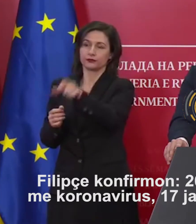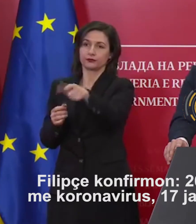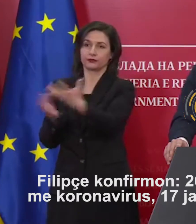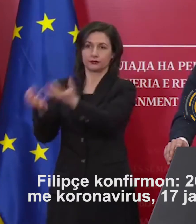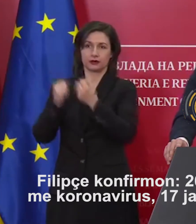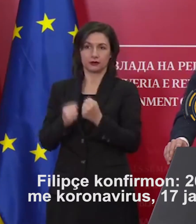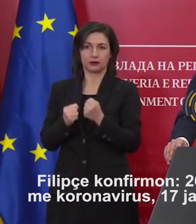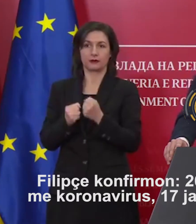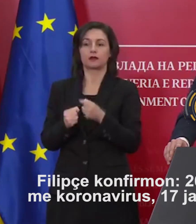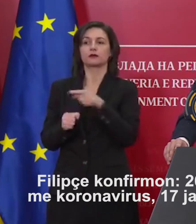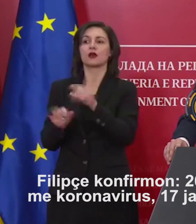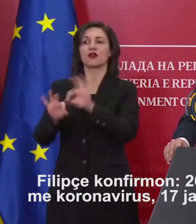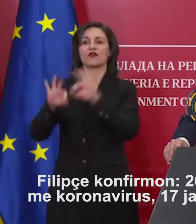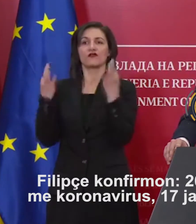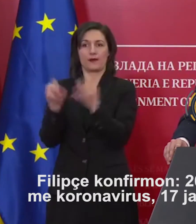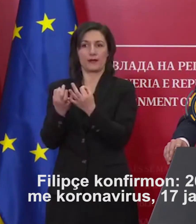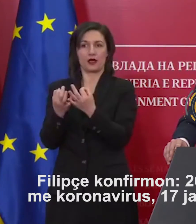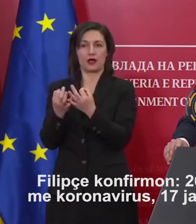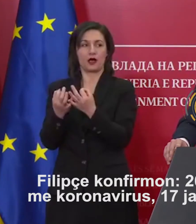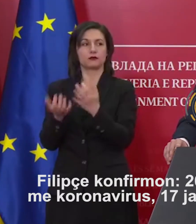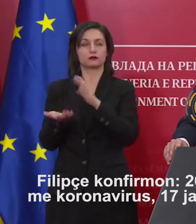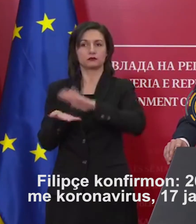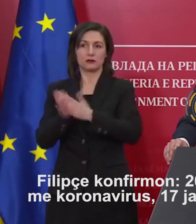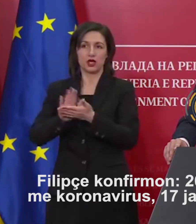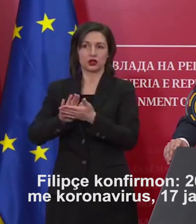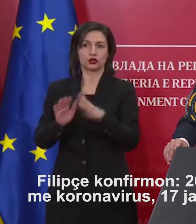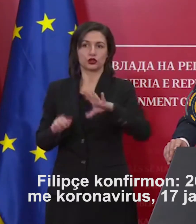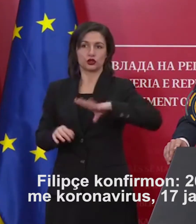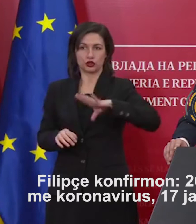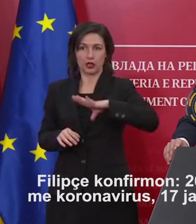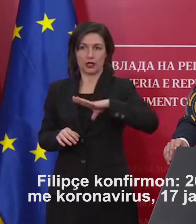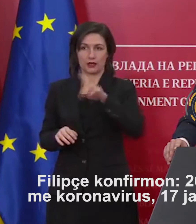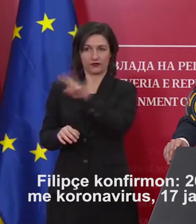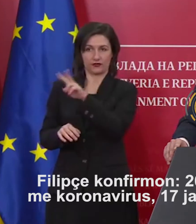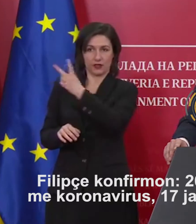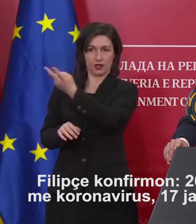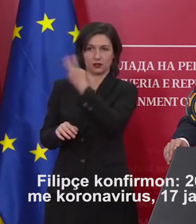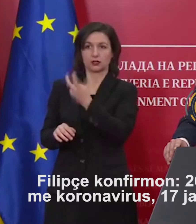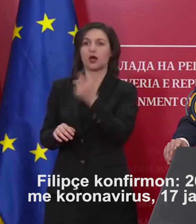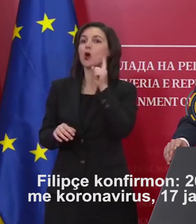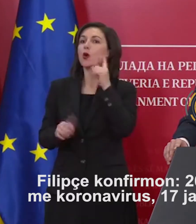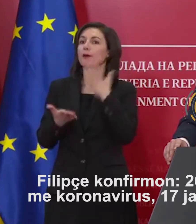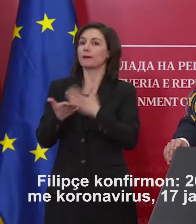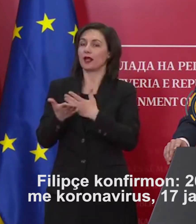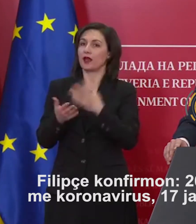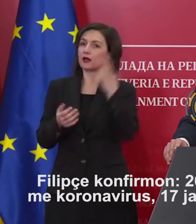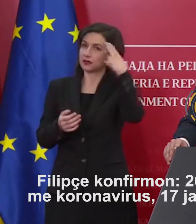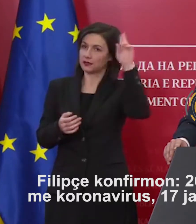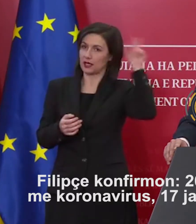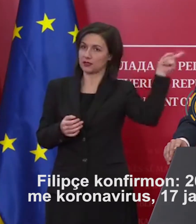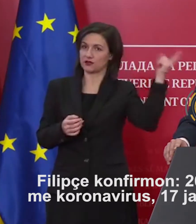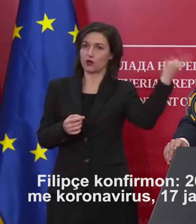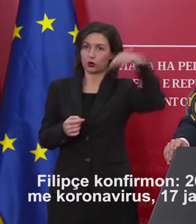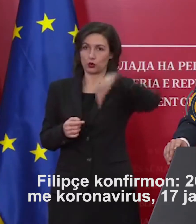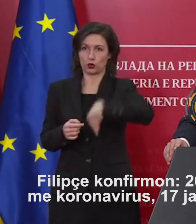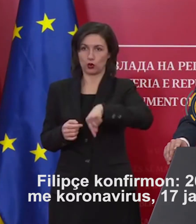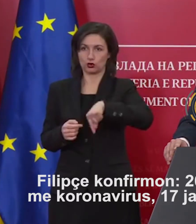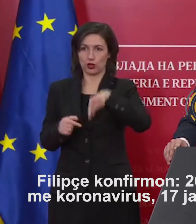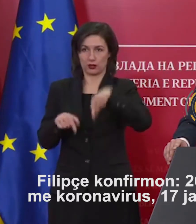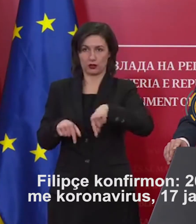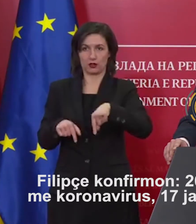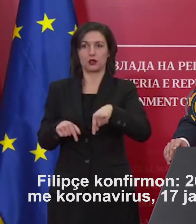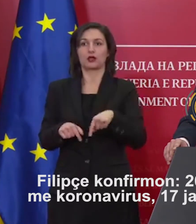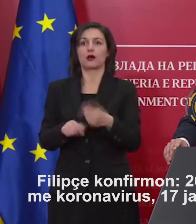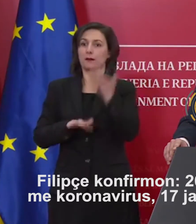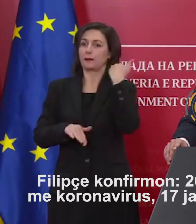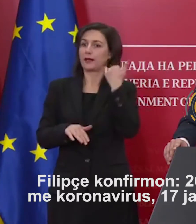фамилија сопружници, кои што престојувале во странство и дошле во нашава земја пред неколку